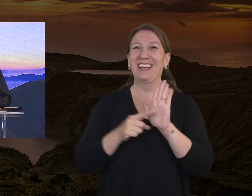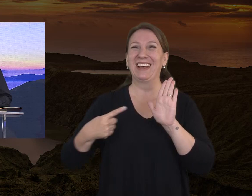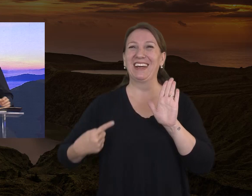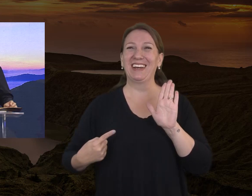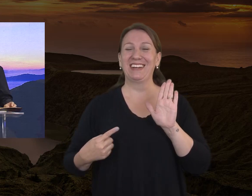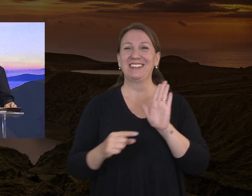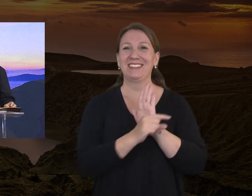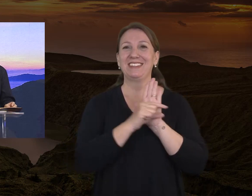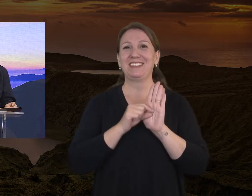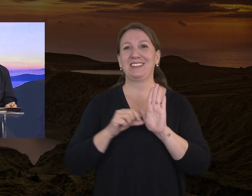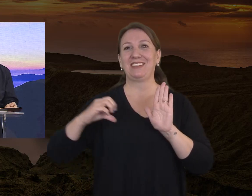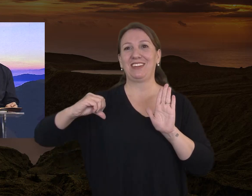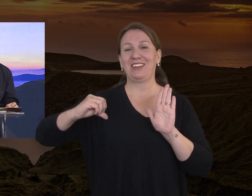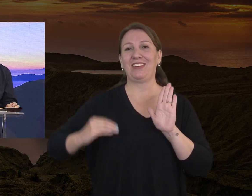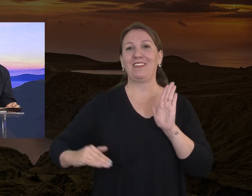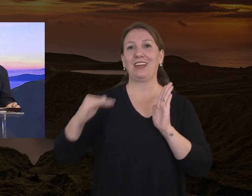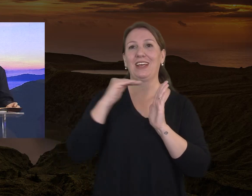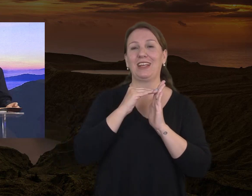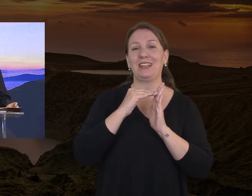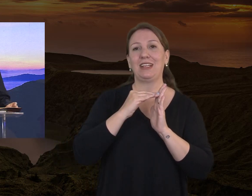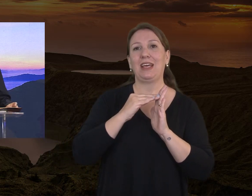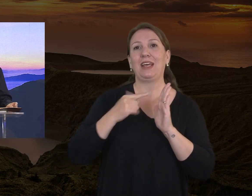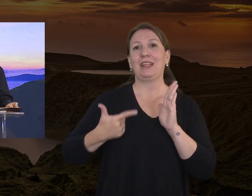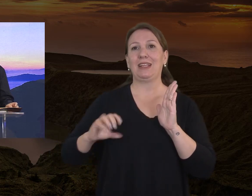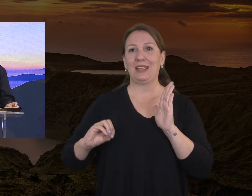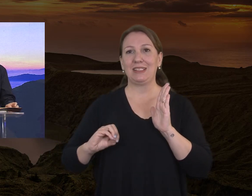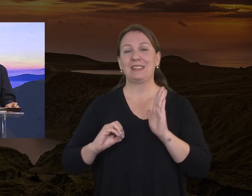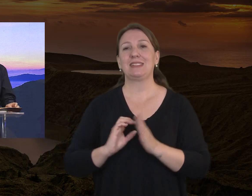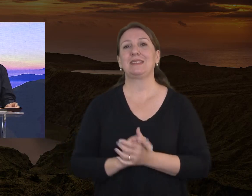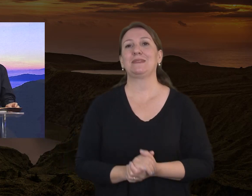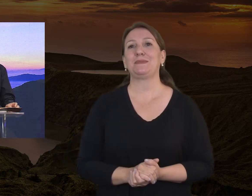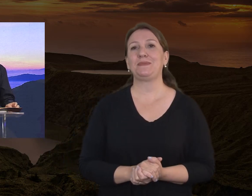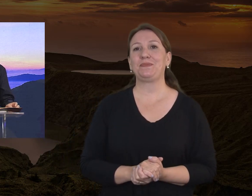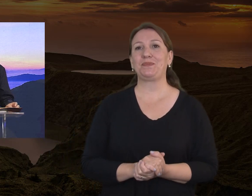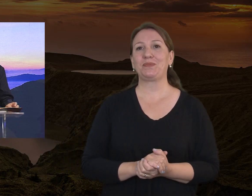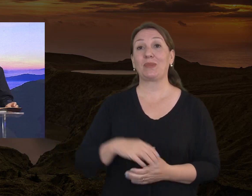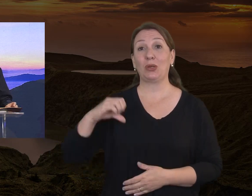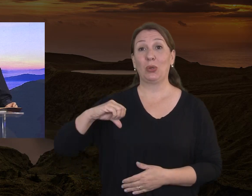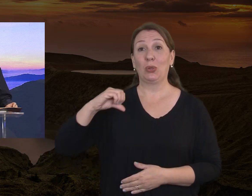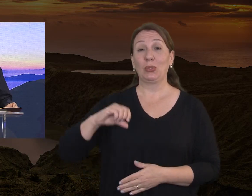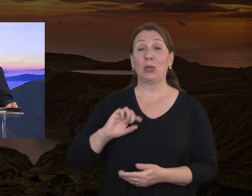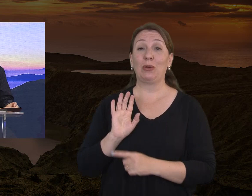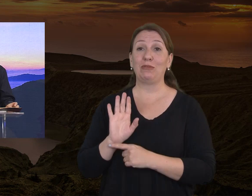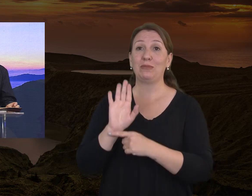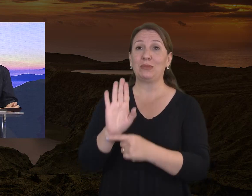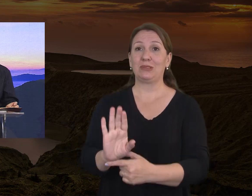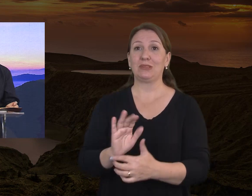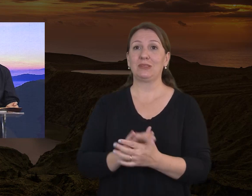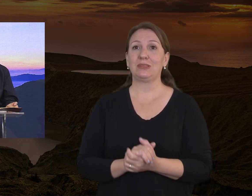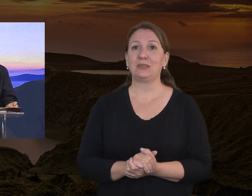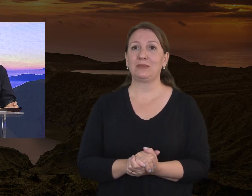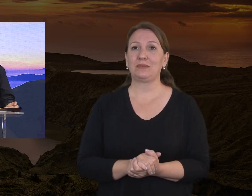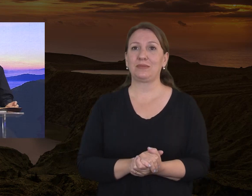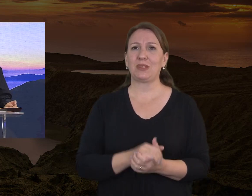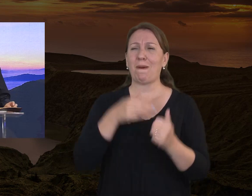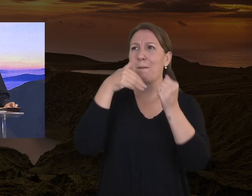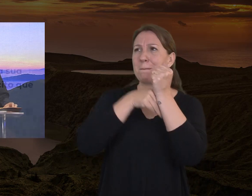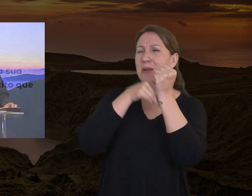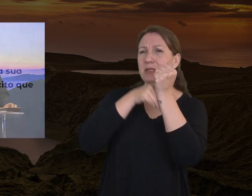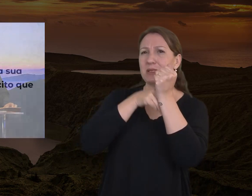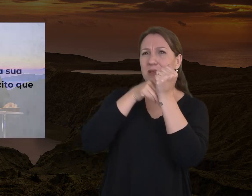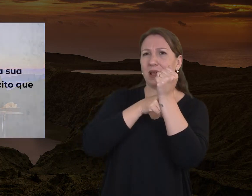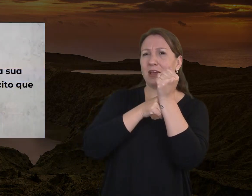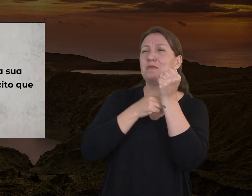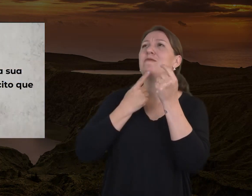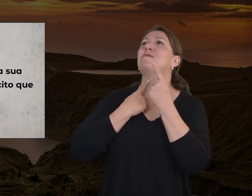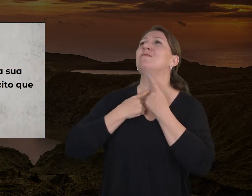9 e 10. Tá? Versículo 9 diz assim: desvendando-nos o mistério da sua